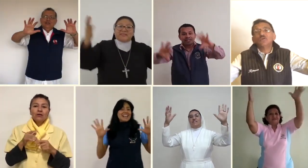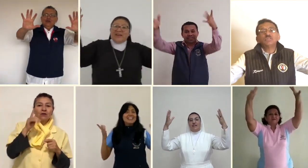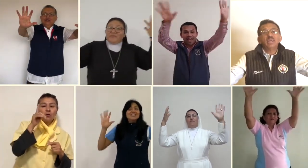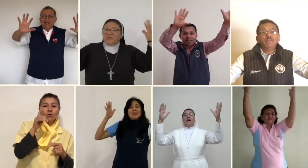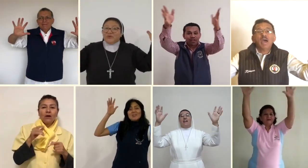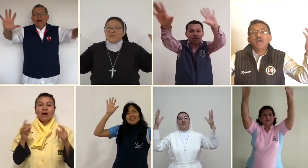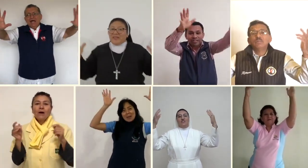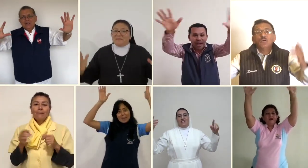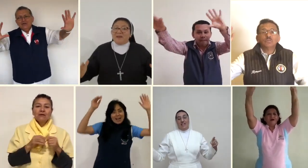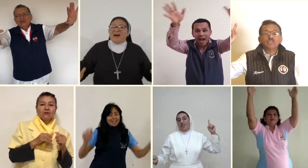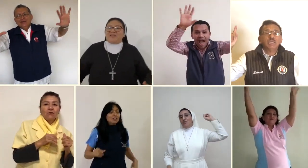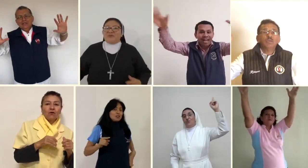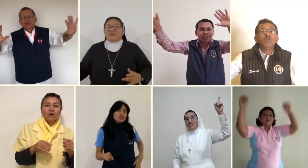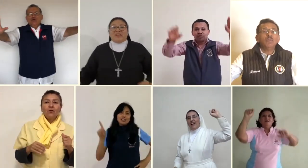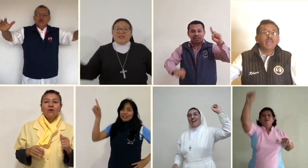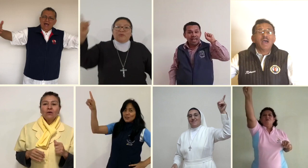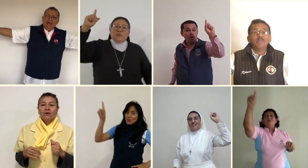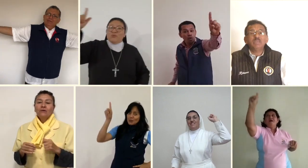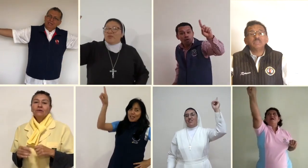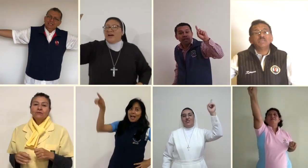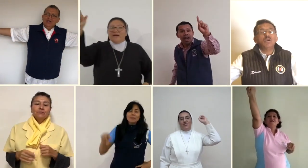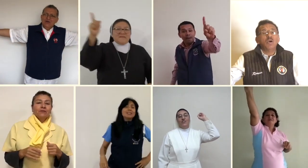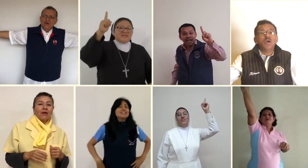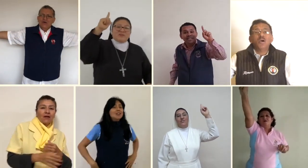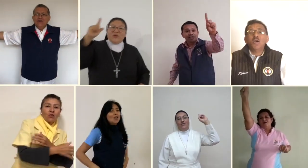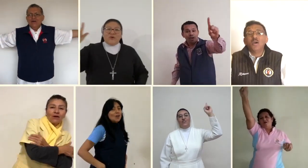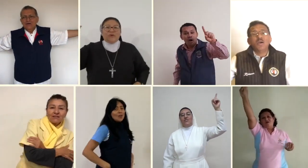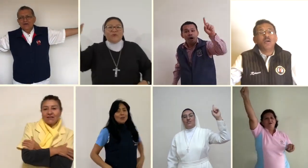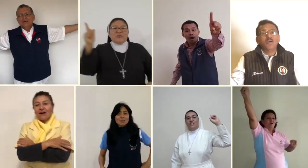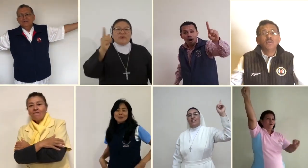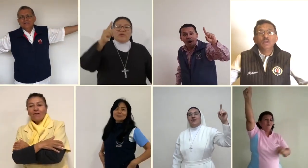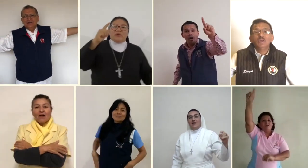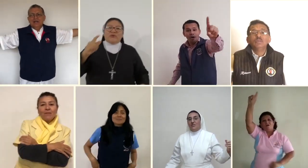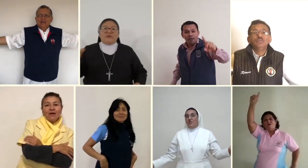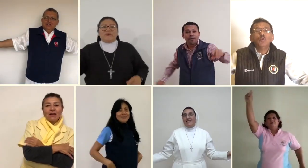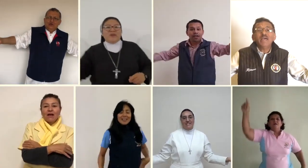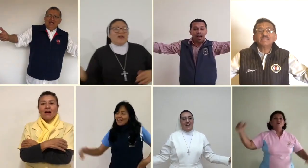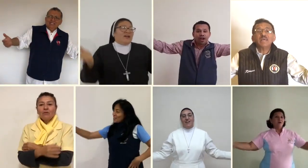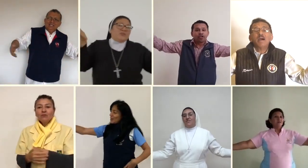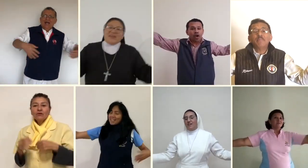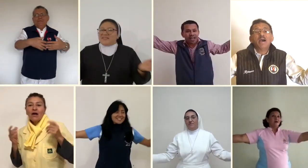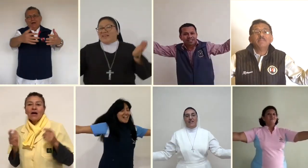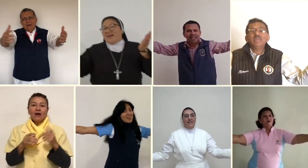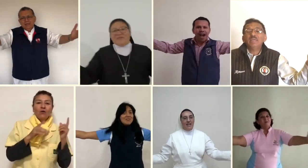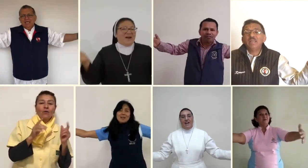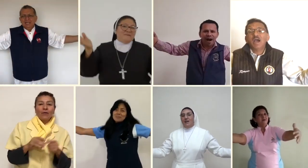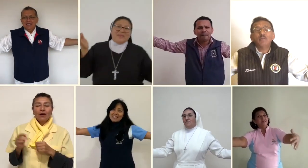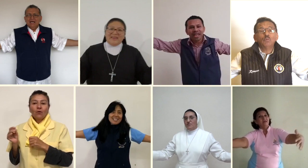cientos de manos y una misión Nuestra